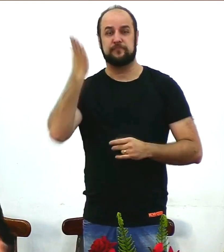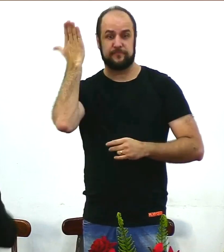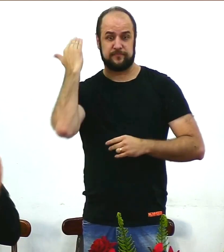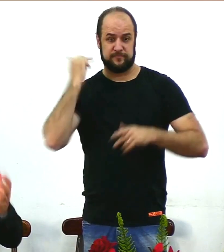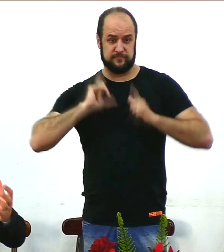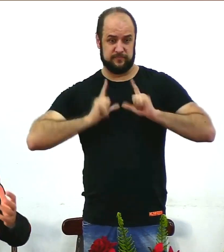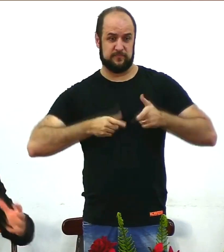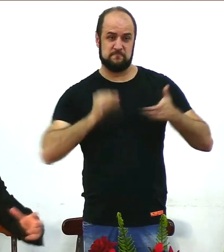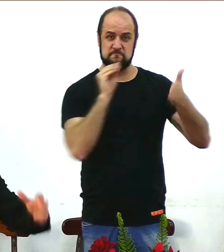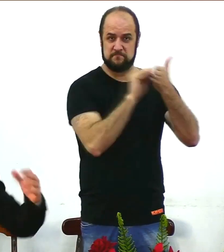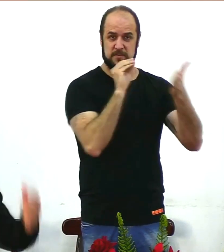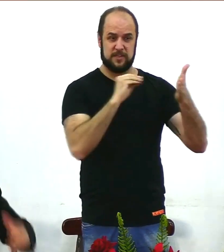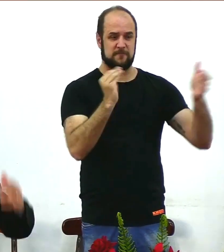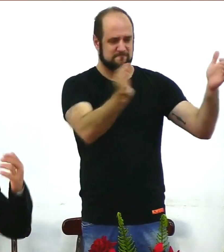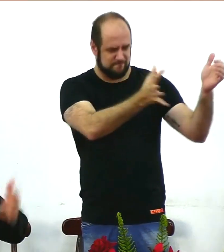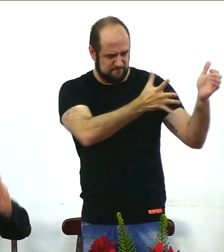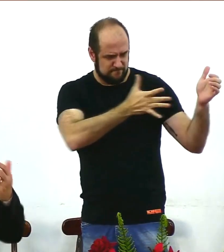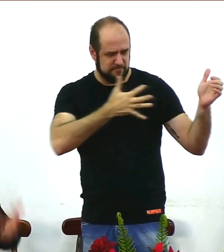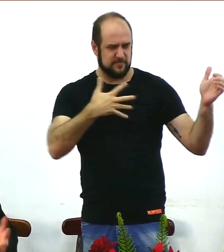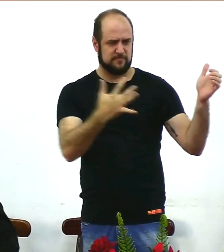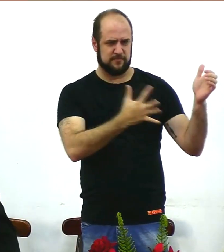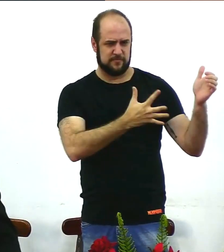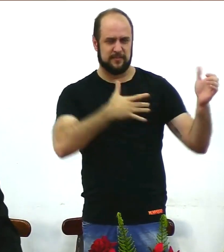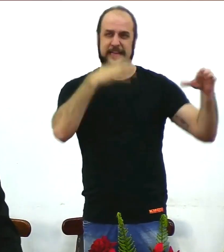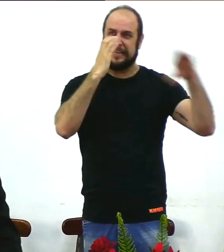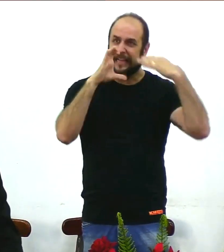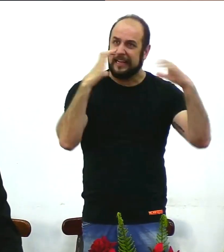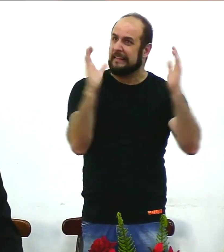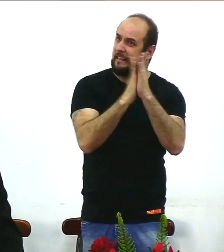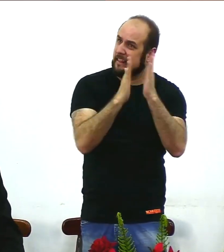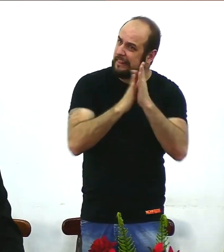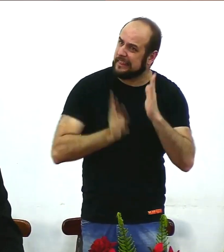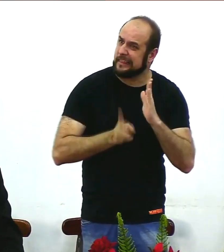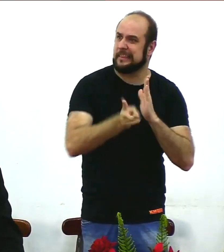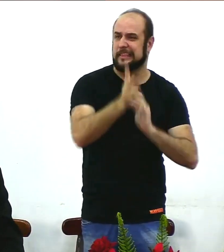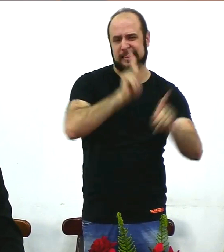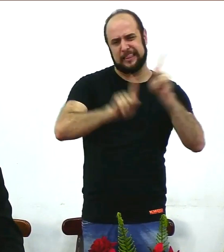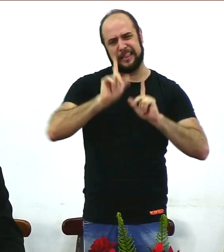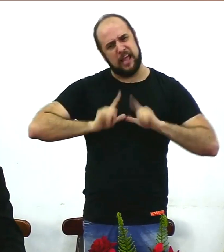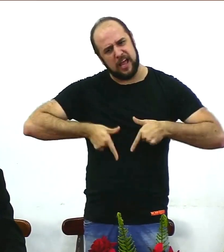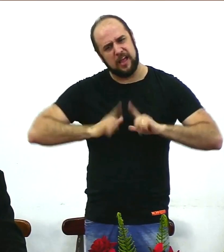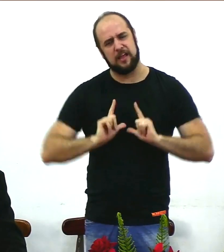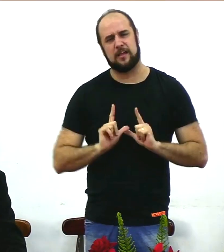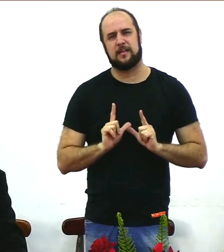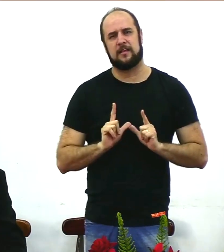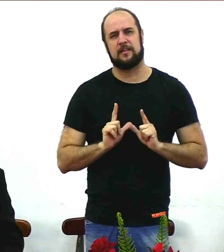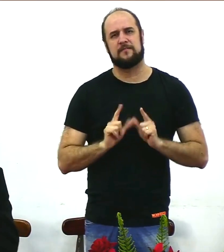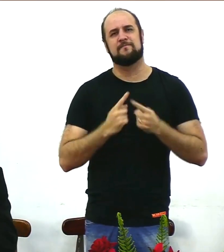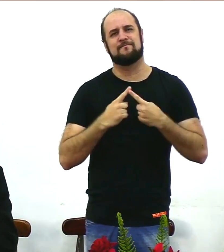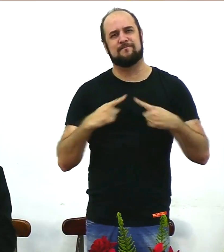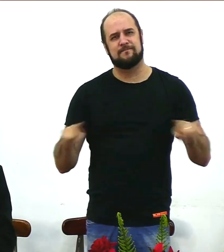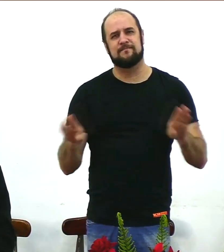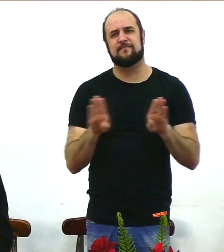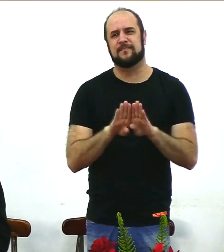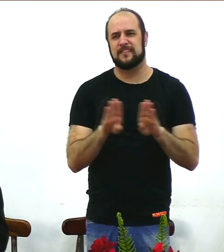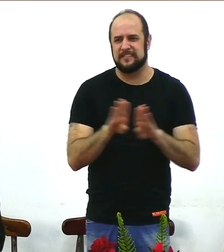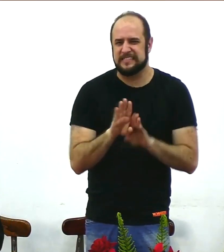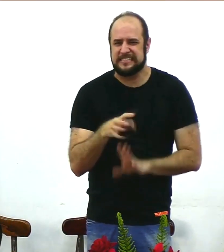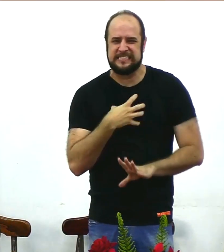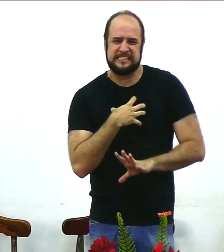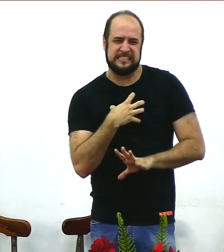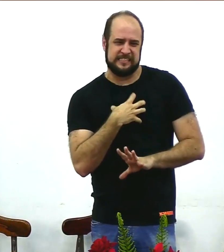O que aprender com as tristezas de Jó? Ele começou a live dizendo, vou começar com a minha marca, vou cantar uma canção. E